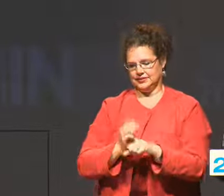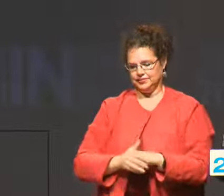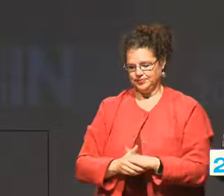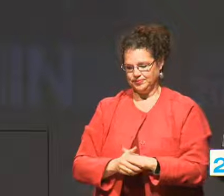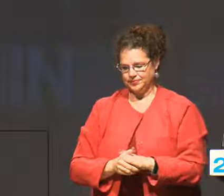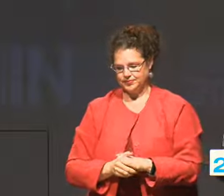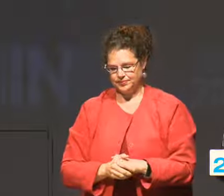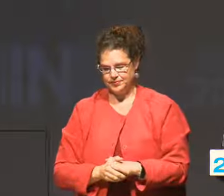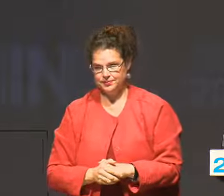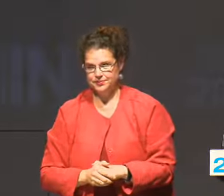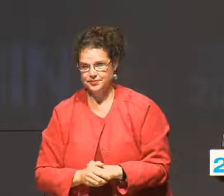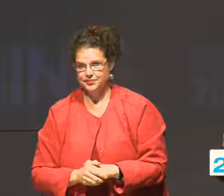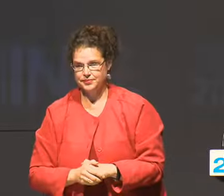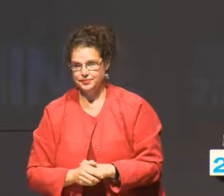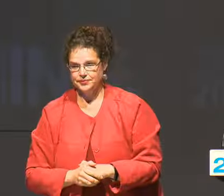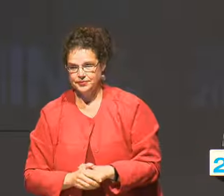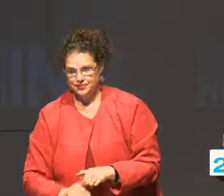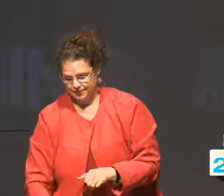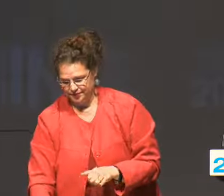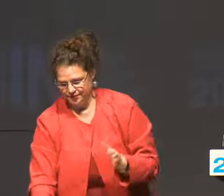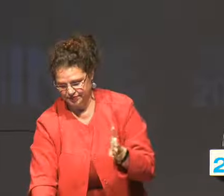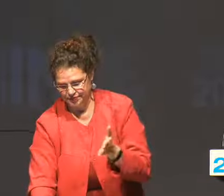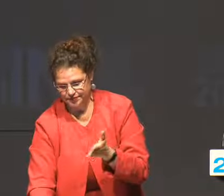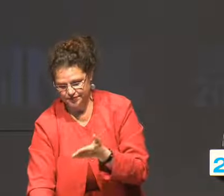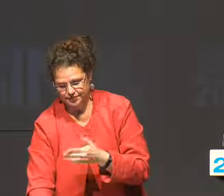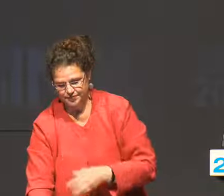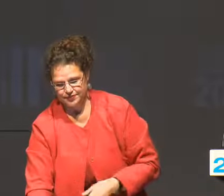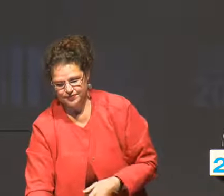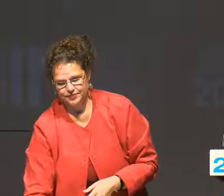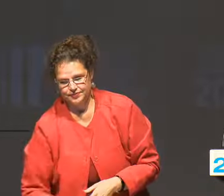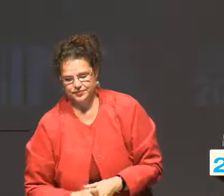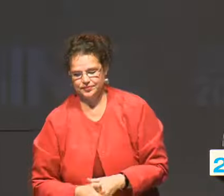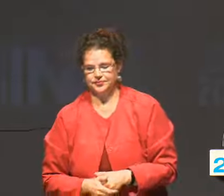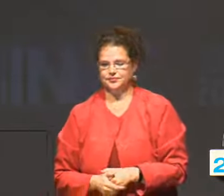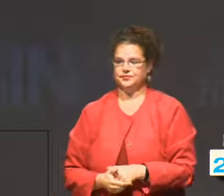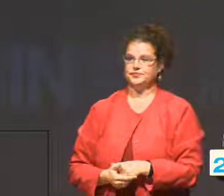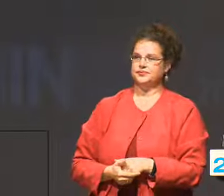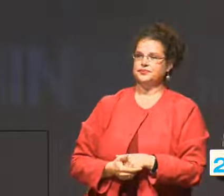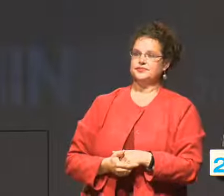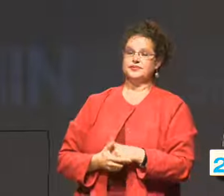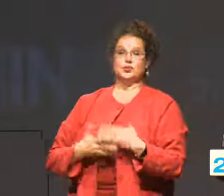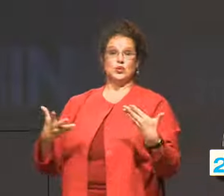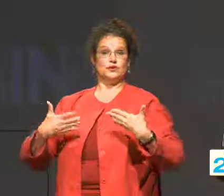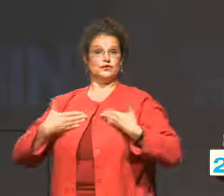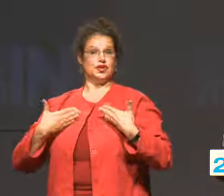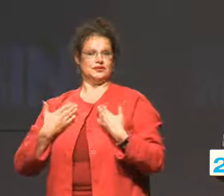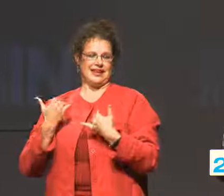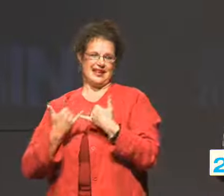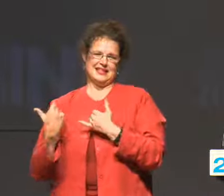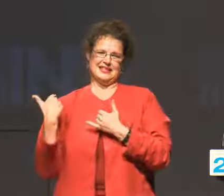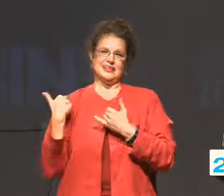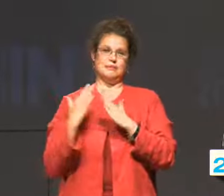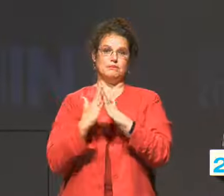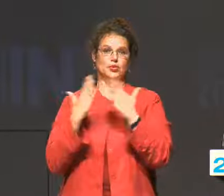Ich werde darauf noch später hinweisen und auch auf die einzelnen Studien genauer eingehen.